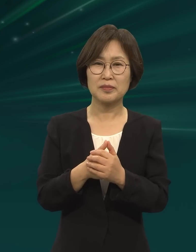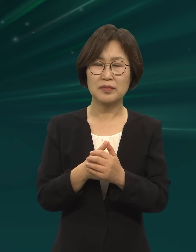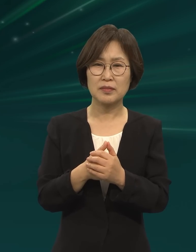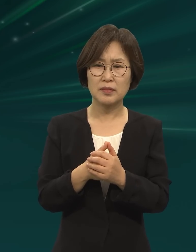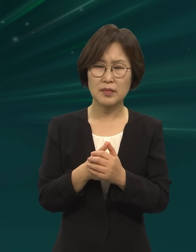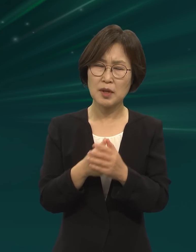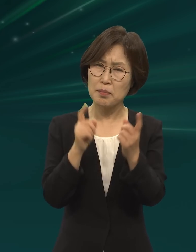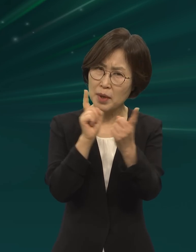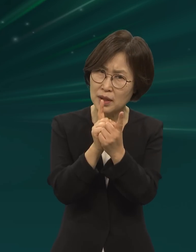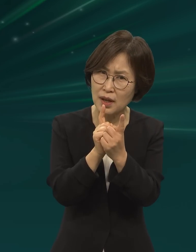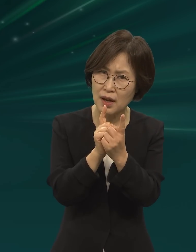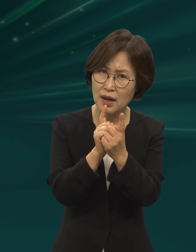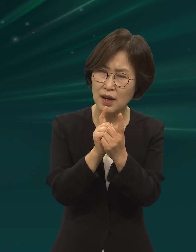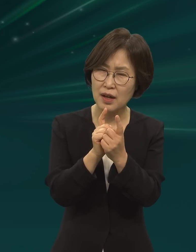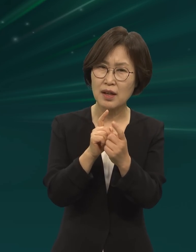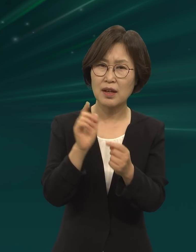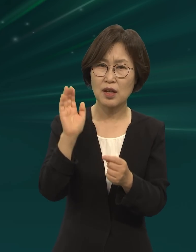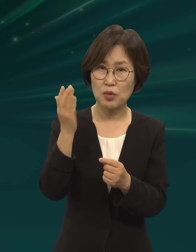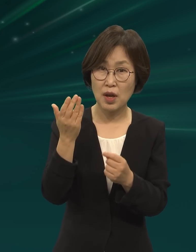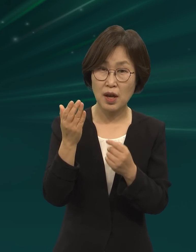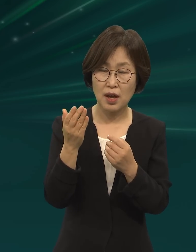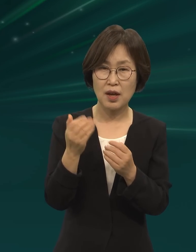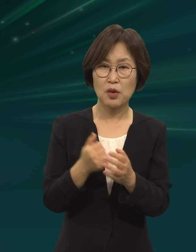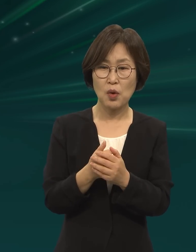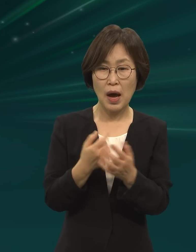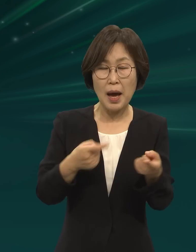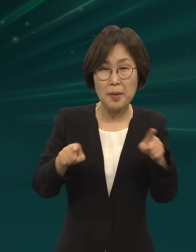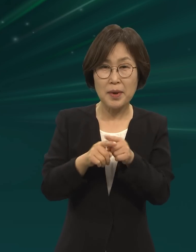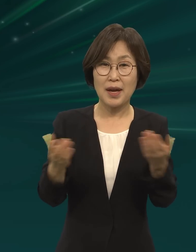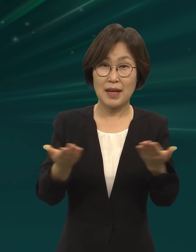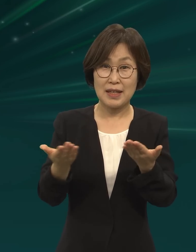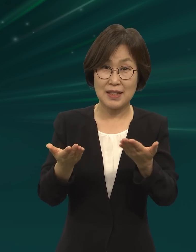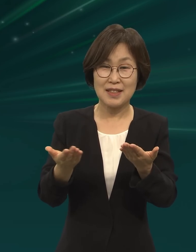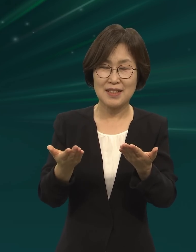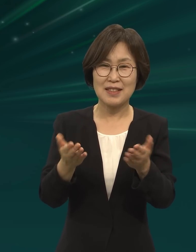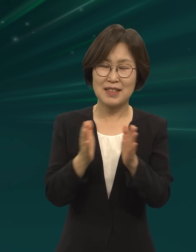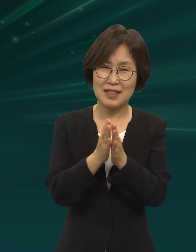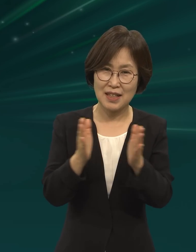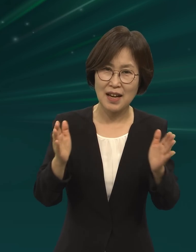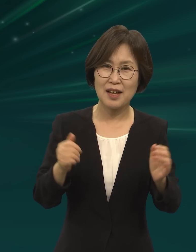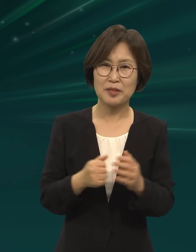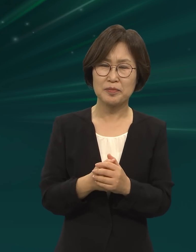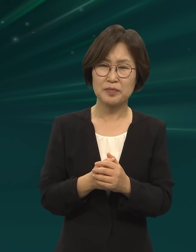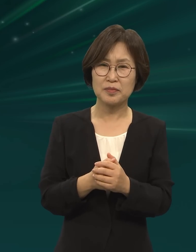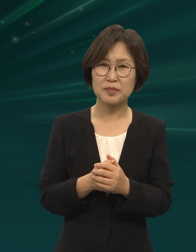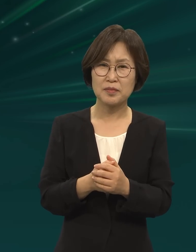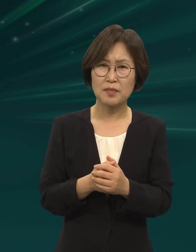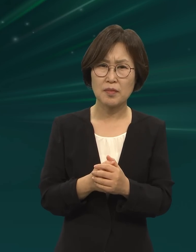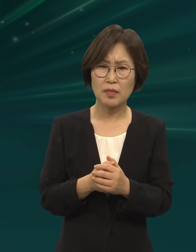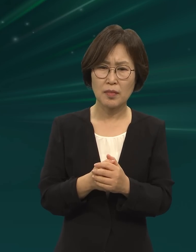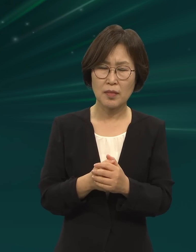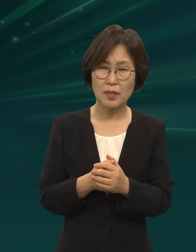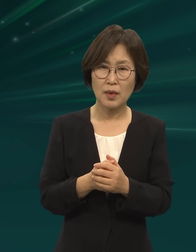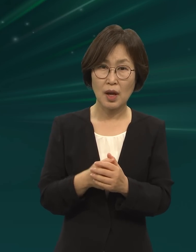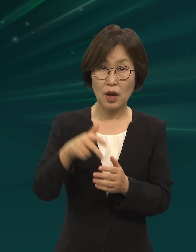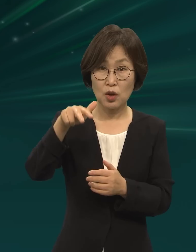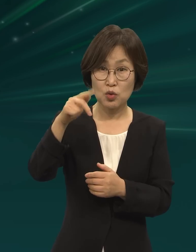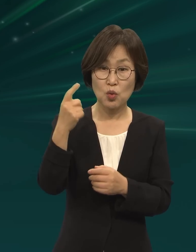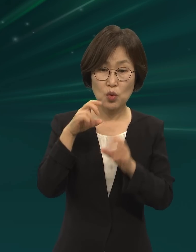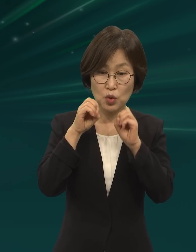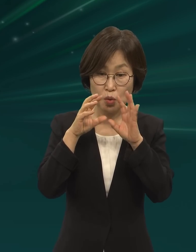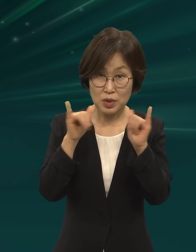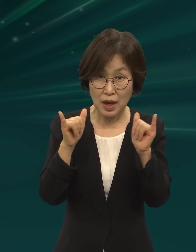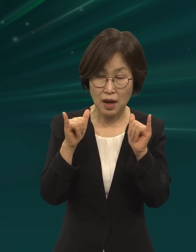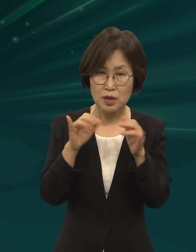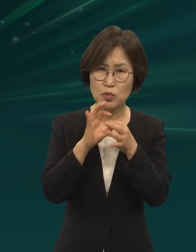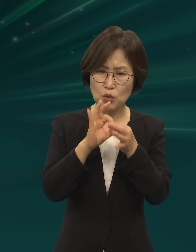되었습니다. 그리고 우리랑 이제 사역을 하게 되었습니다. 조준호 선교사님 통해서 이 선교사의 마음을 많이 깨달게